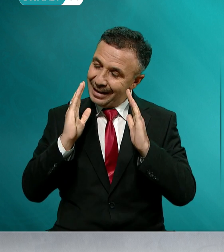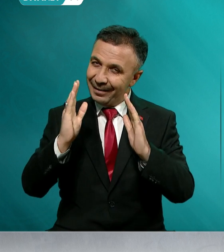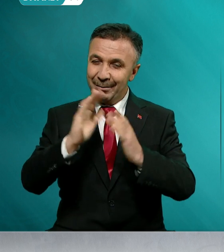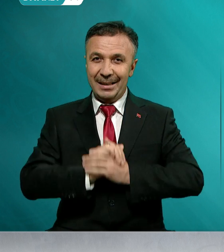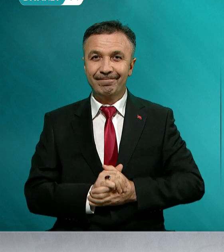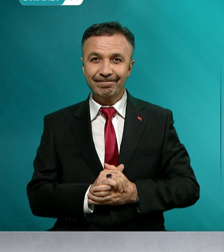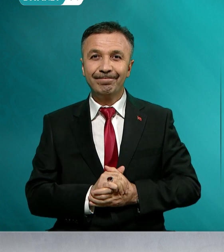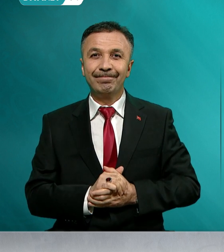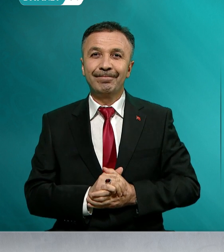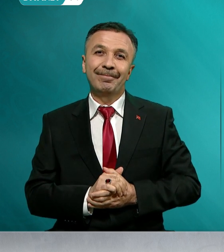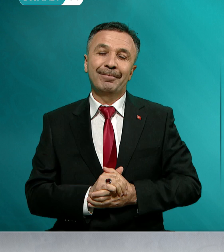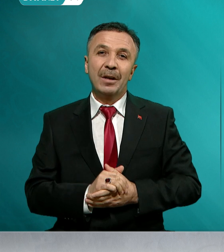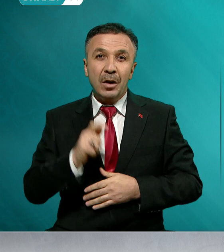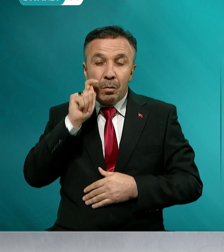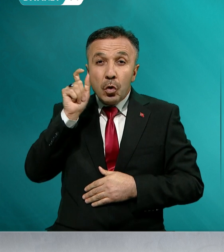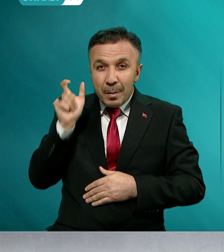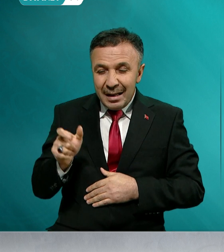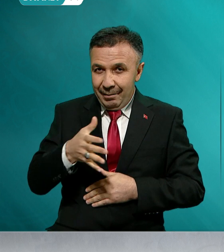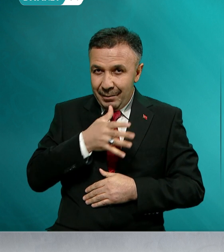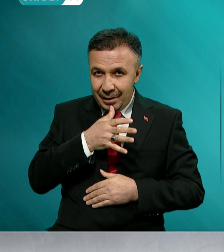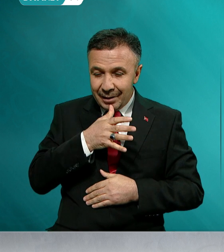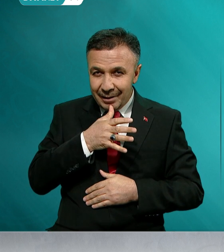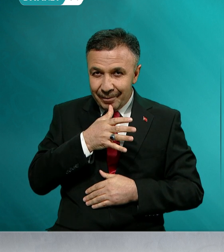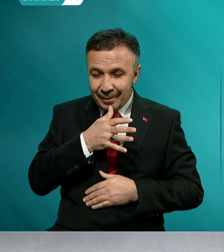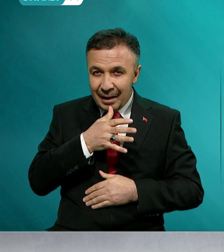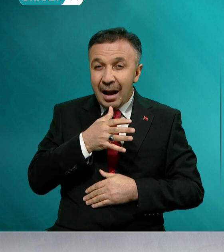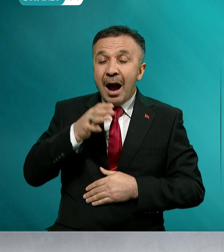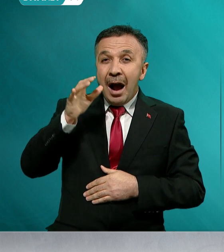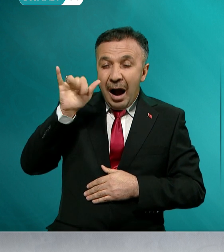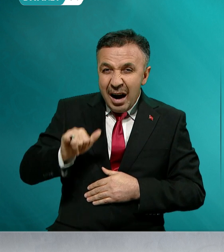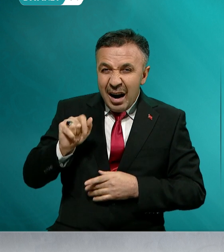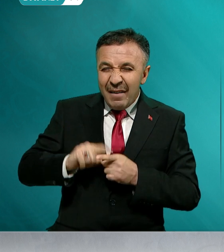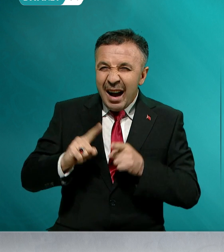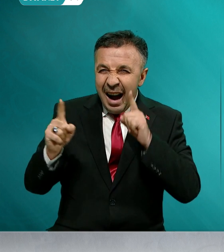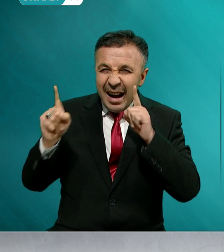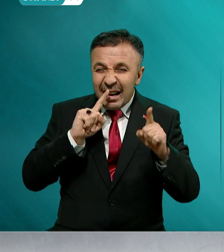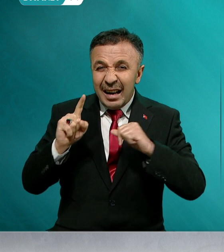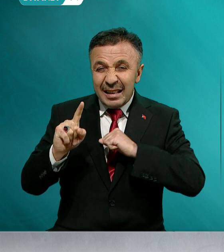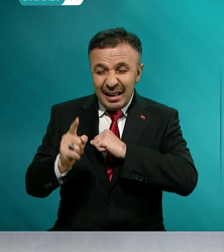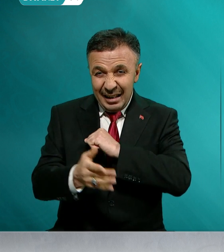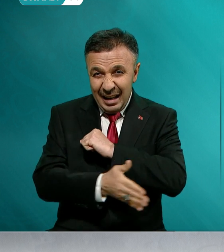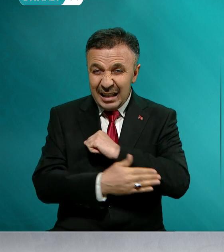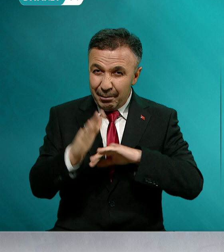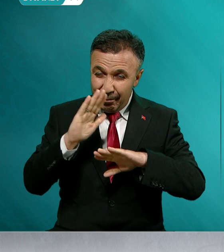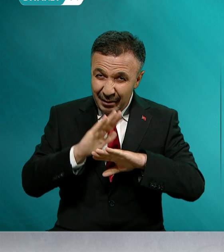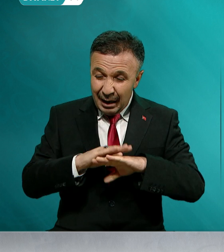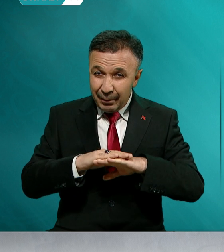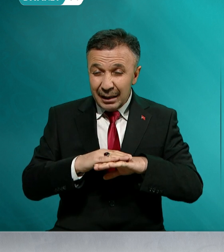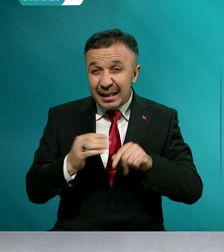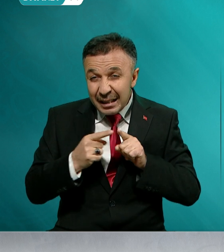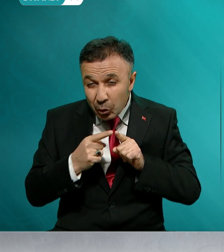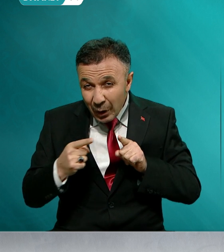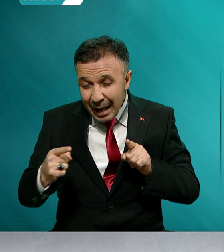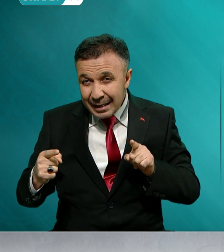Dur bir mümin bilir ki hak ve adaletin hizmetinde olduğu sürece